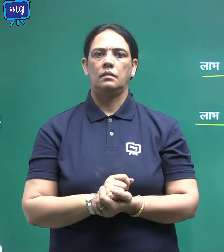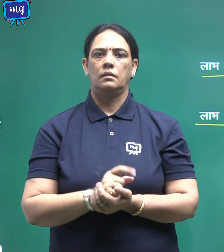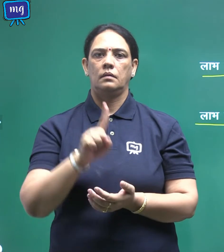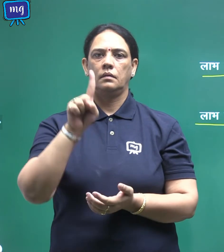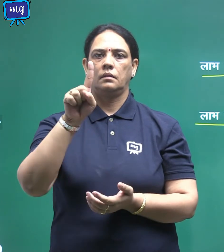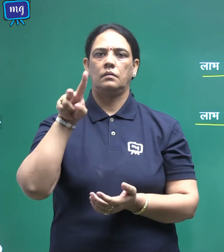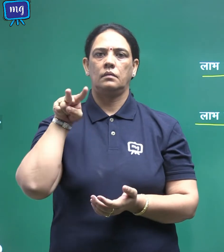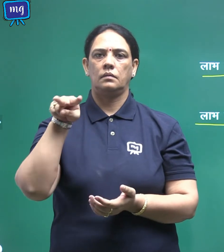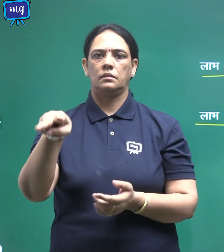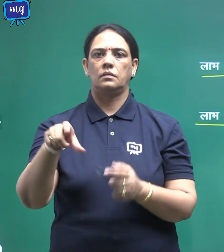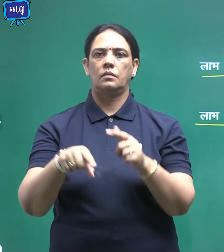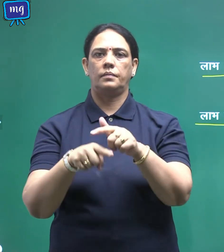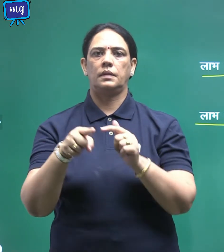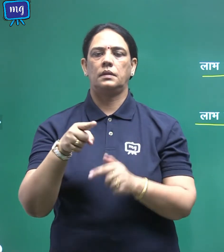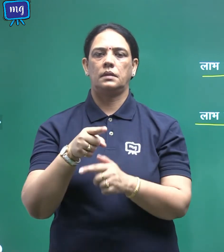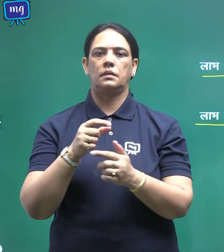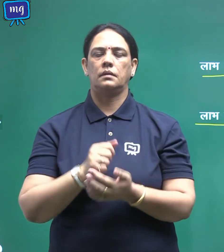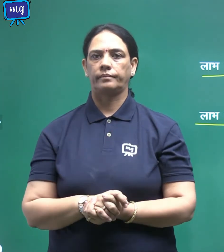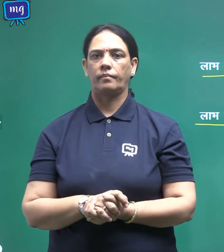100%।